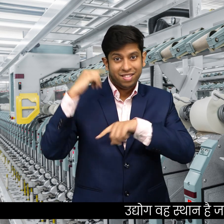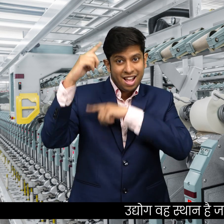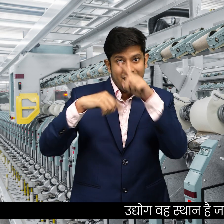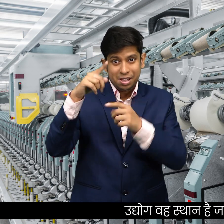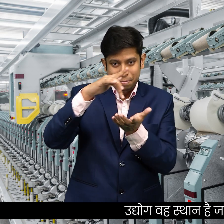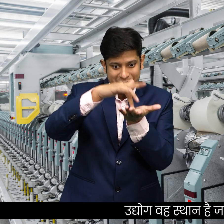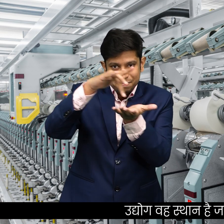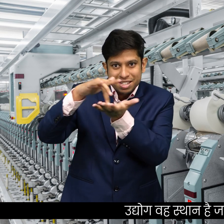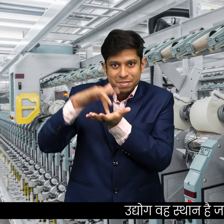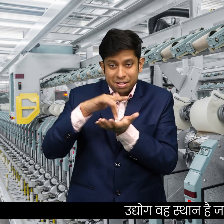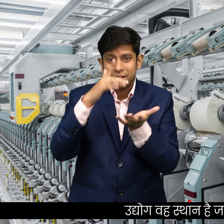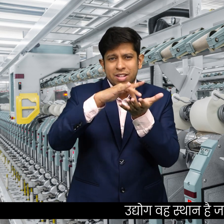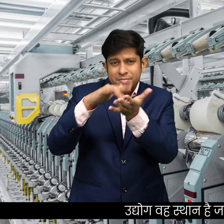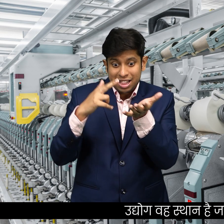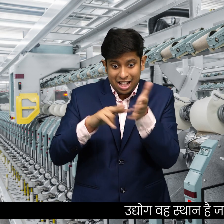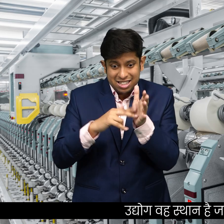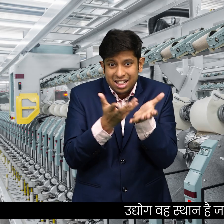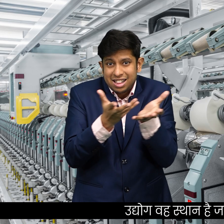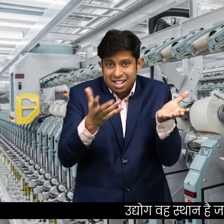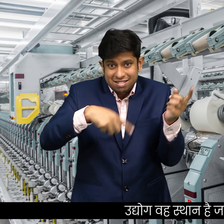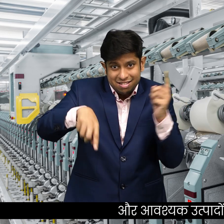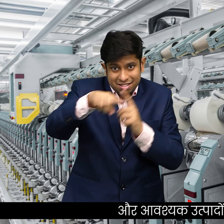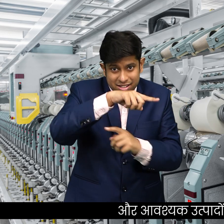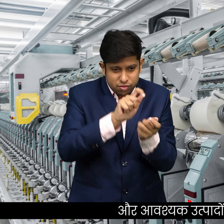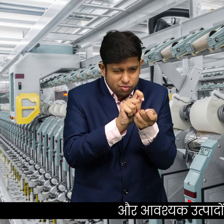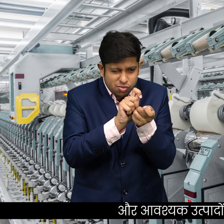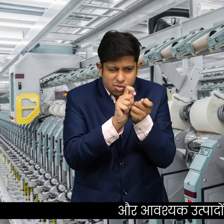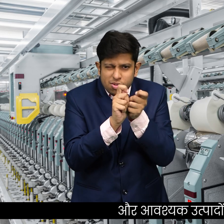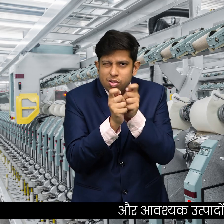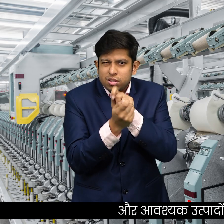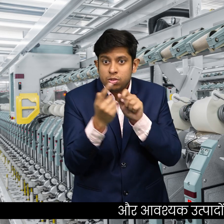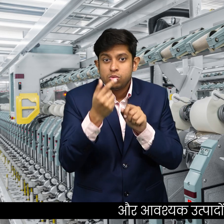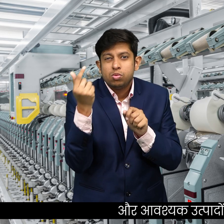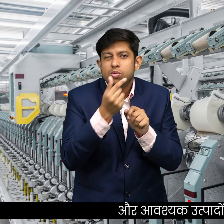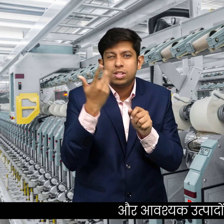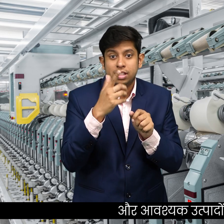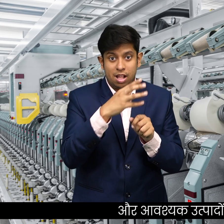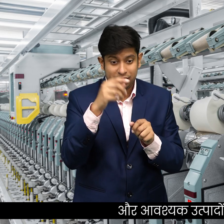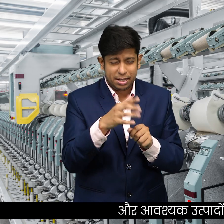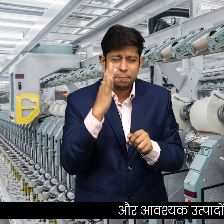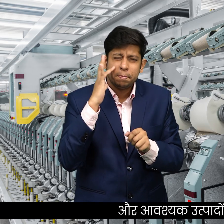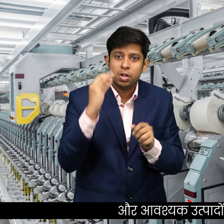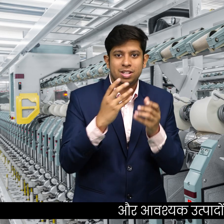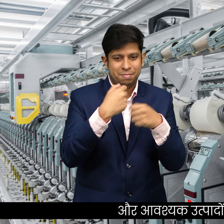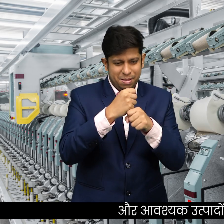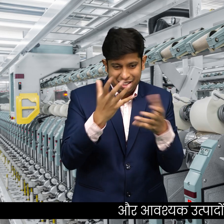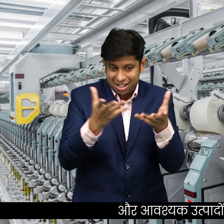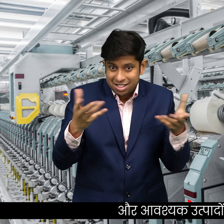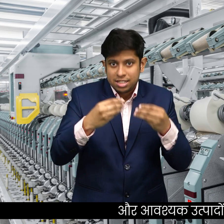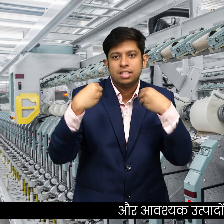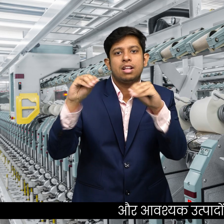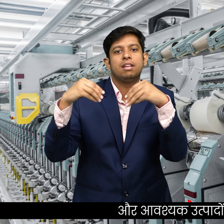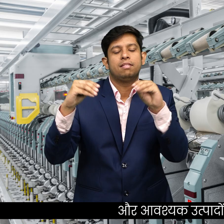उद्योग वह स्थान है जहां कच्चे माल को उपयोगी और आवश्यकता उत्पादों में परिवर्तित किया जाता है।